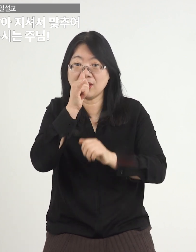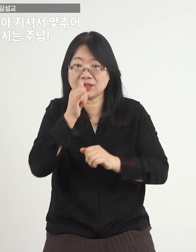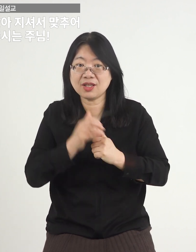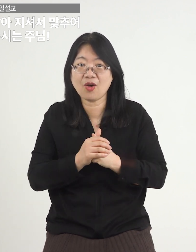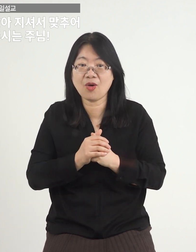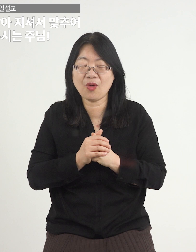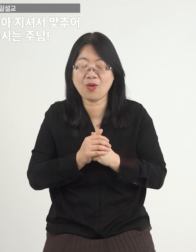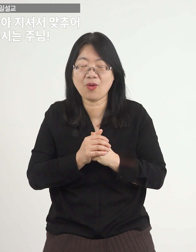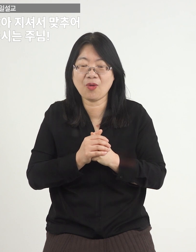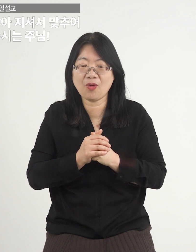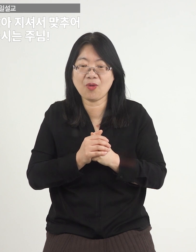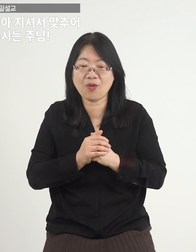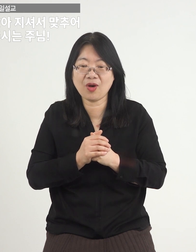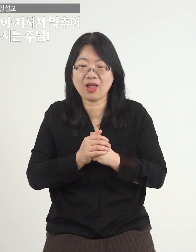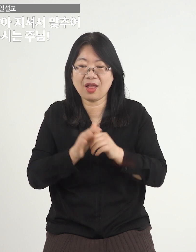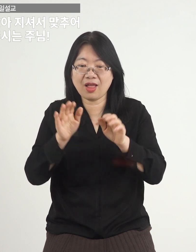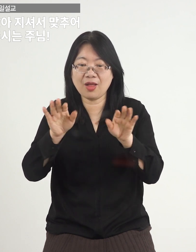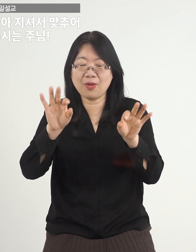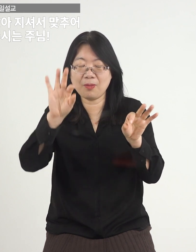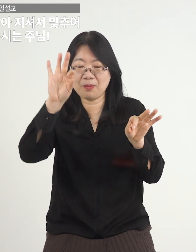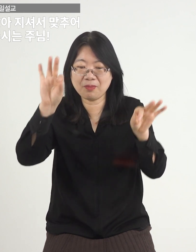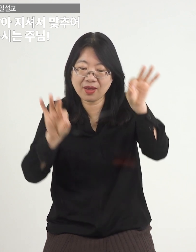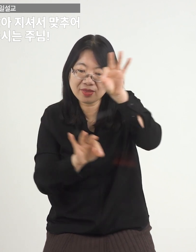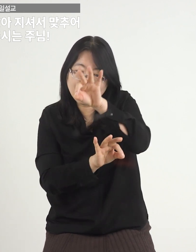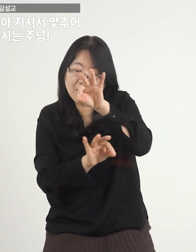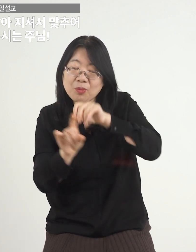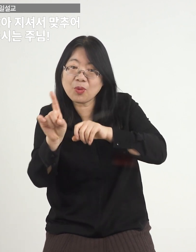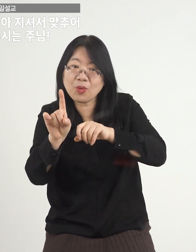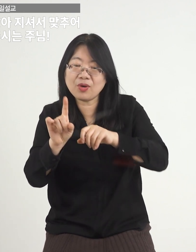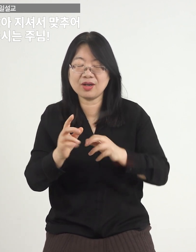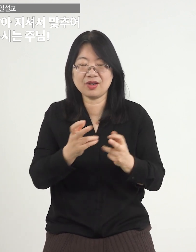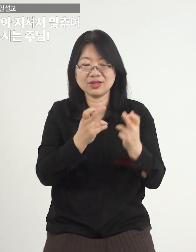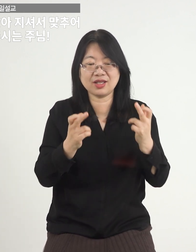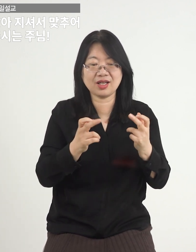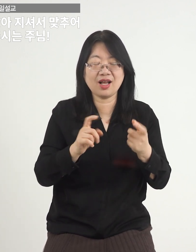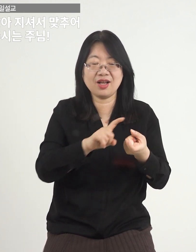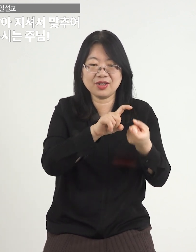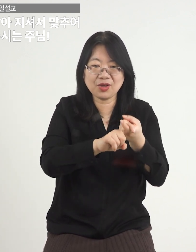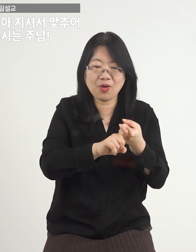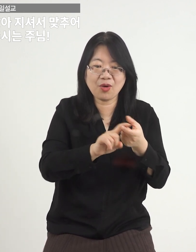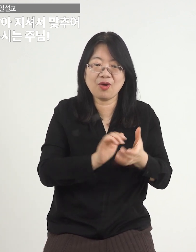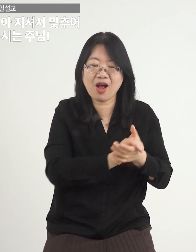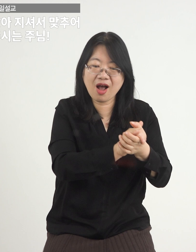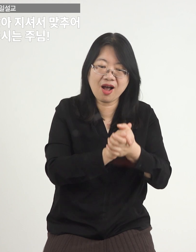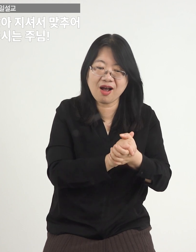뒤집어서 생각하면 형제가 연합하여 동거하는 일이